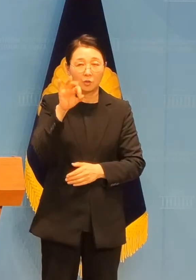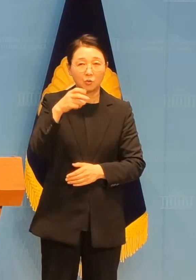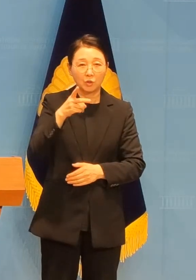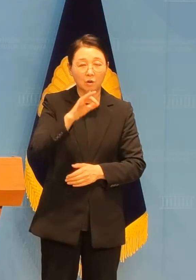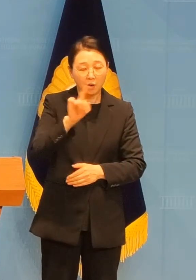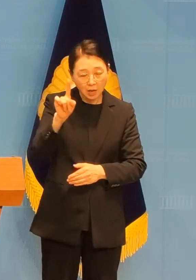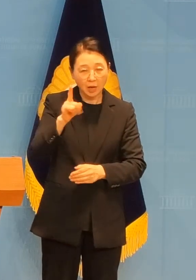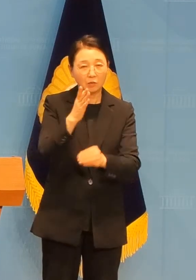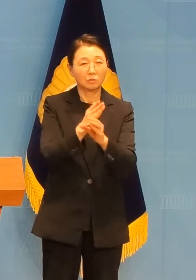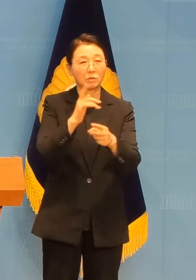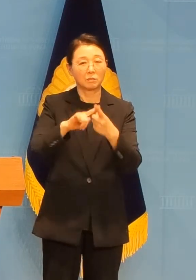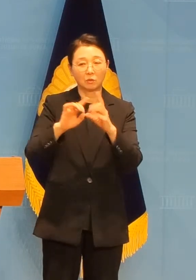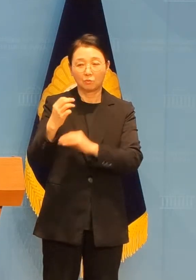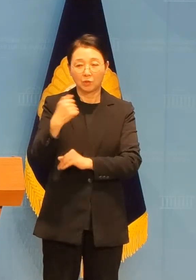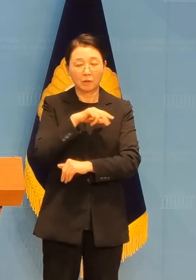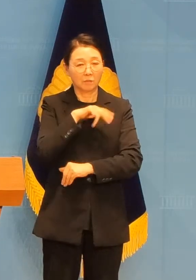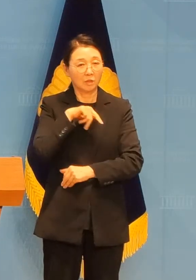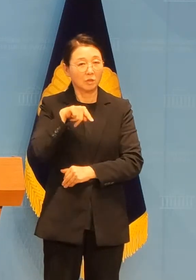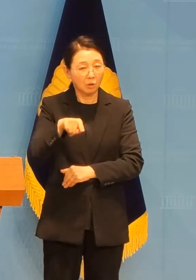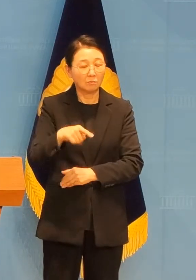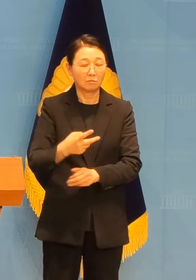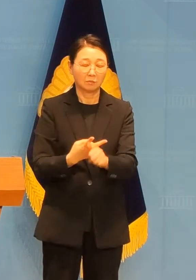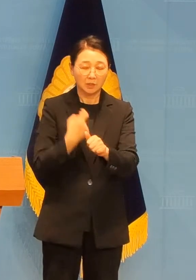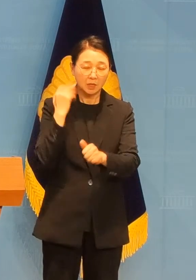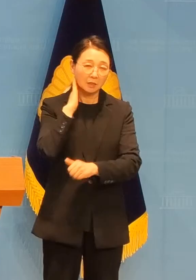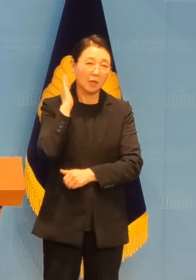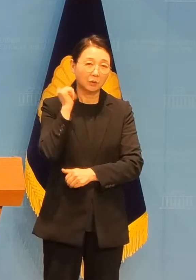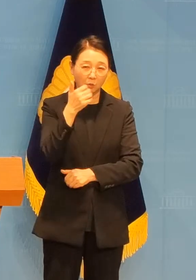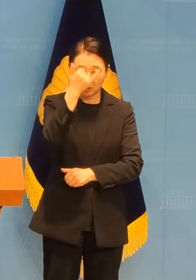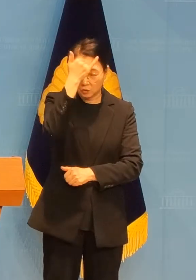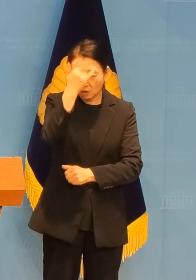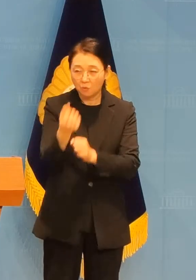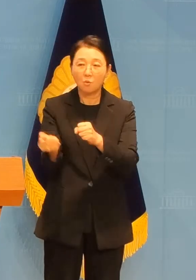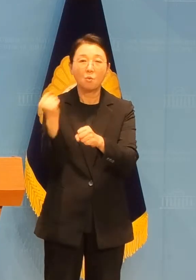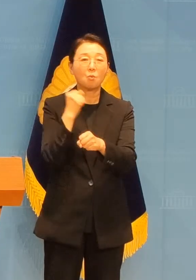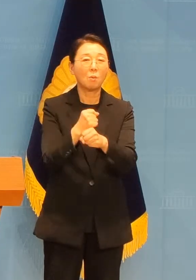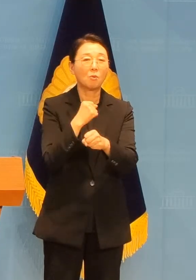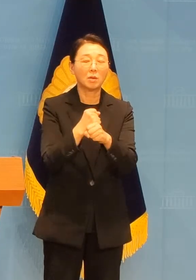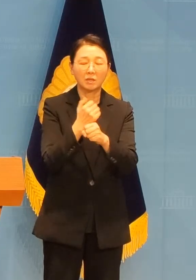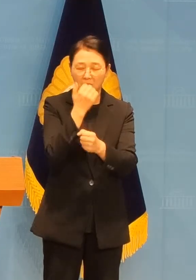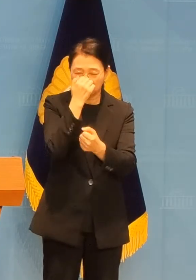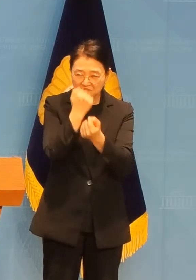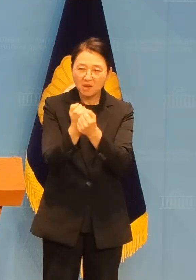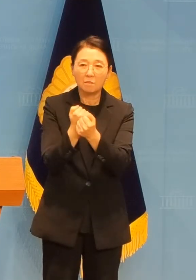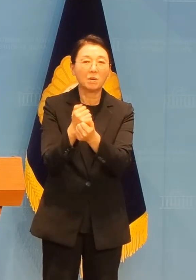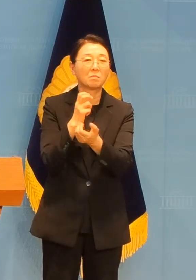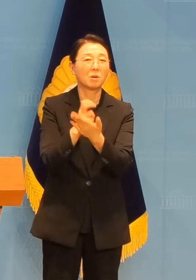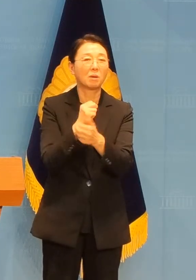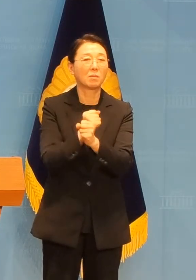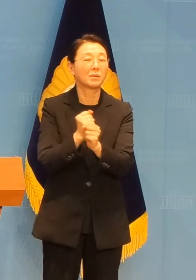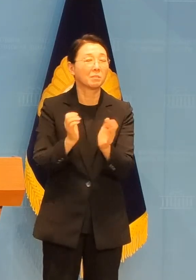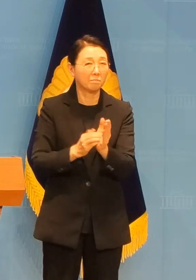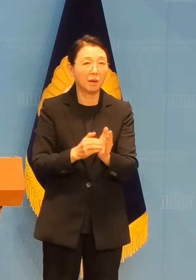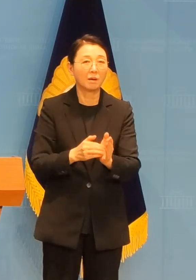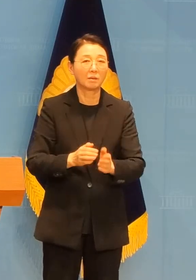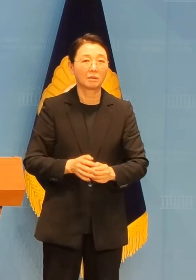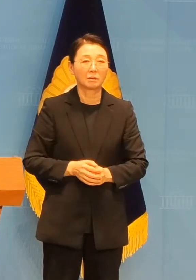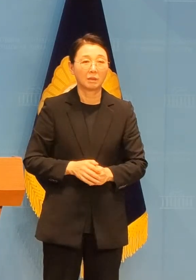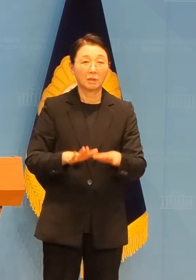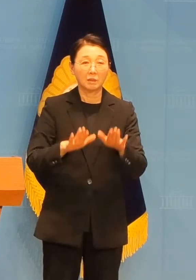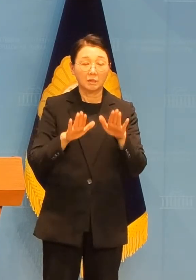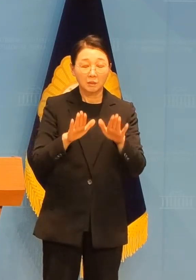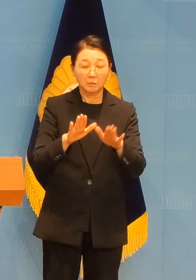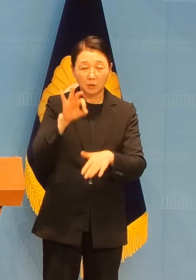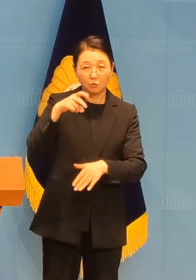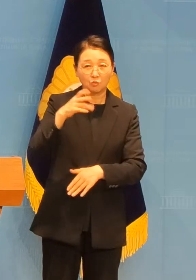필두로 한 국민의힘 소속 의원들이 탄핵 대통령의 예우를 회복하자는 파렴치한 법안을 발의했습니다. 이번에